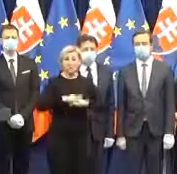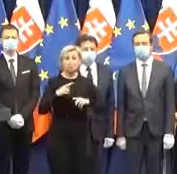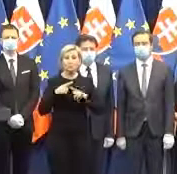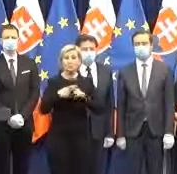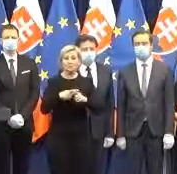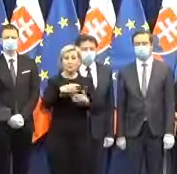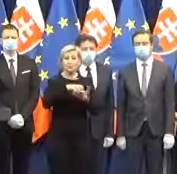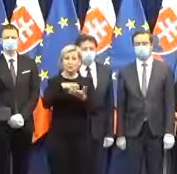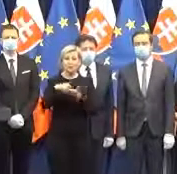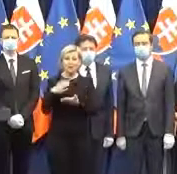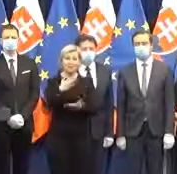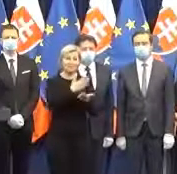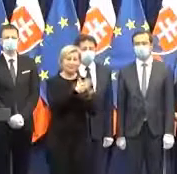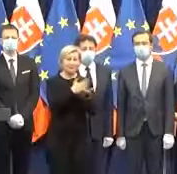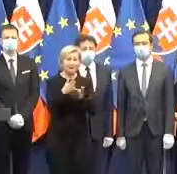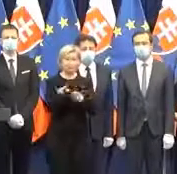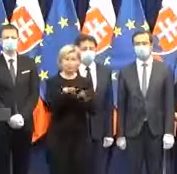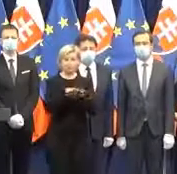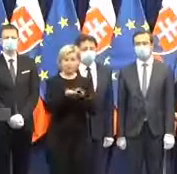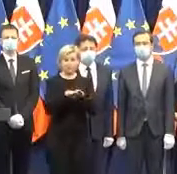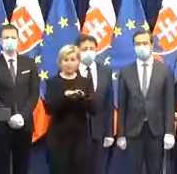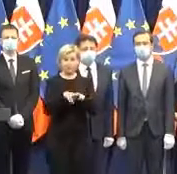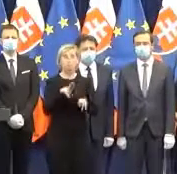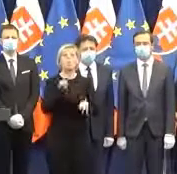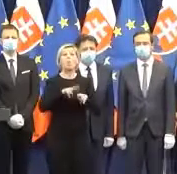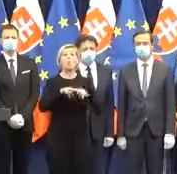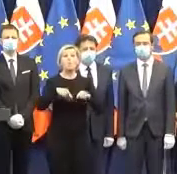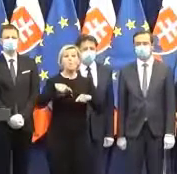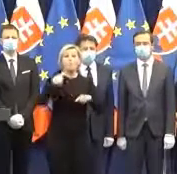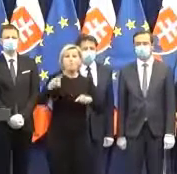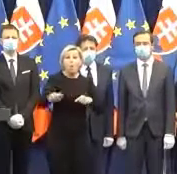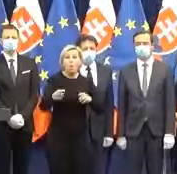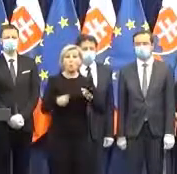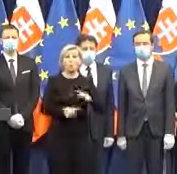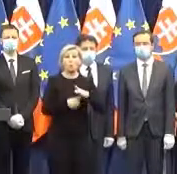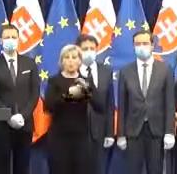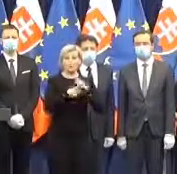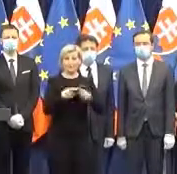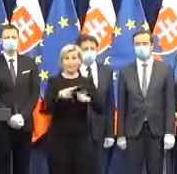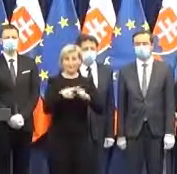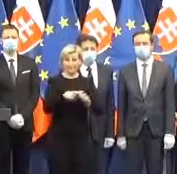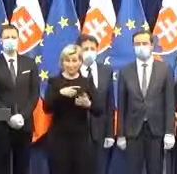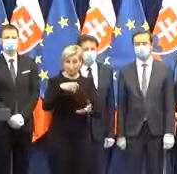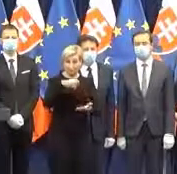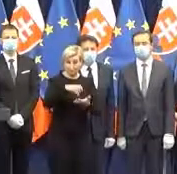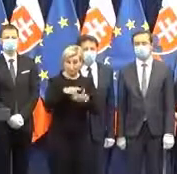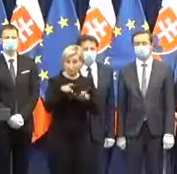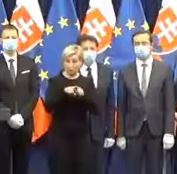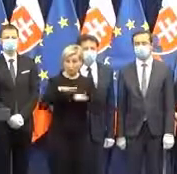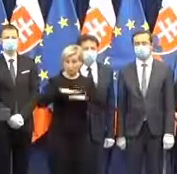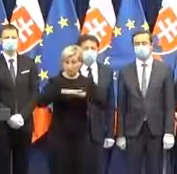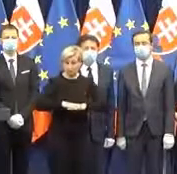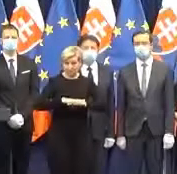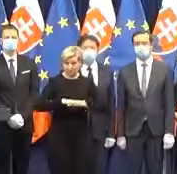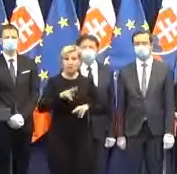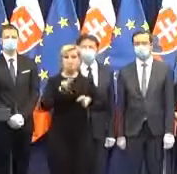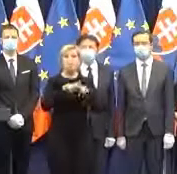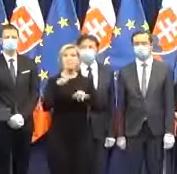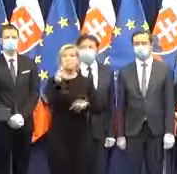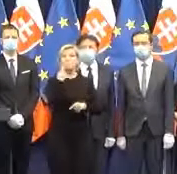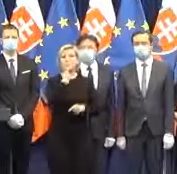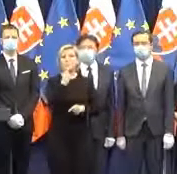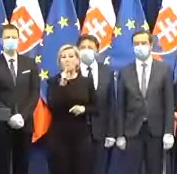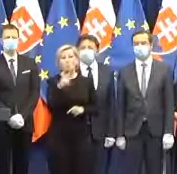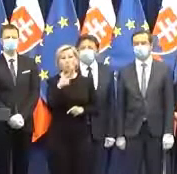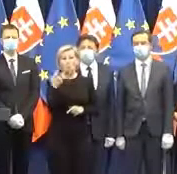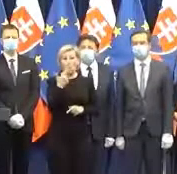ministerstve, následne, aby zasadol ústredný krízový štáb a po obede predbežne o 2:00 hodine, aby zasadla vláda a